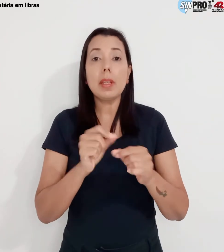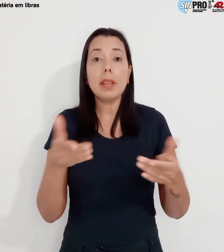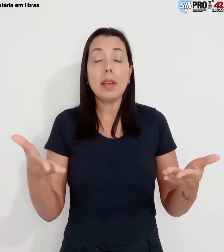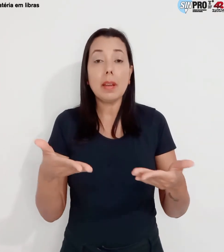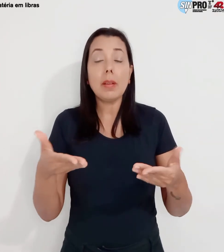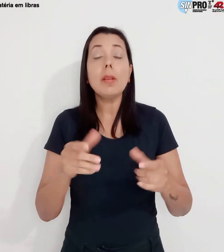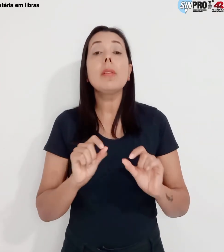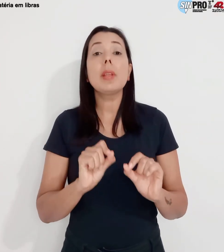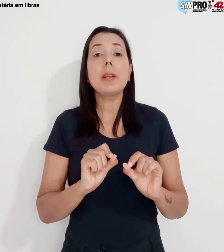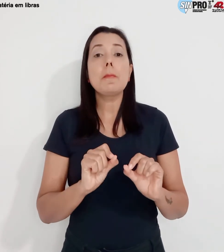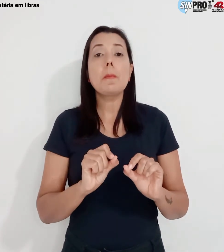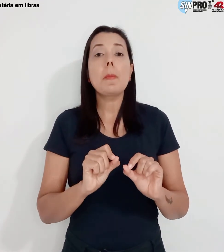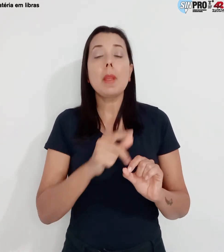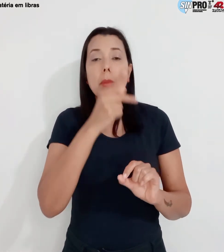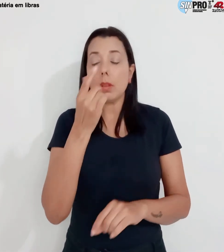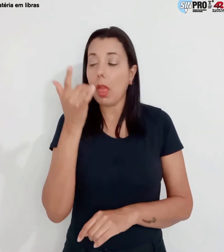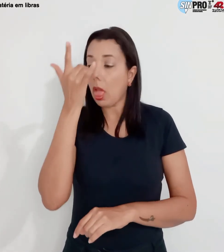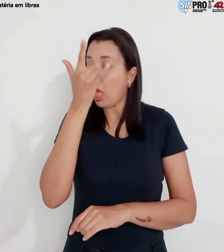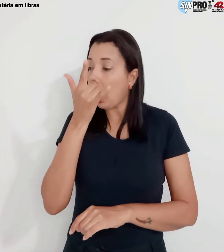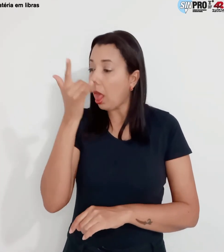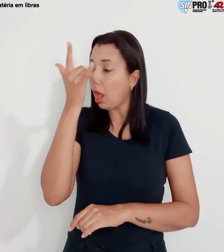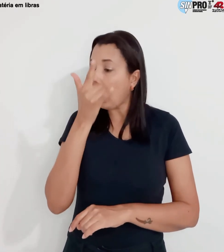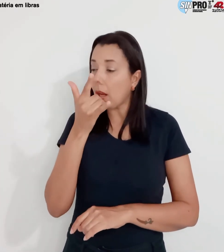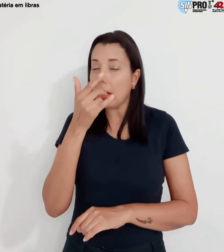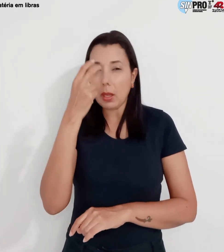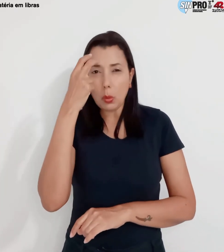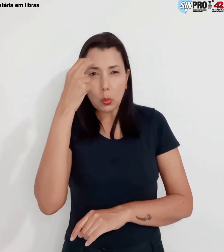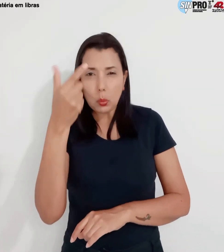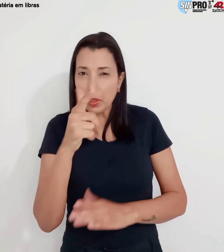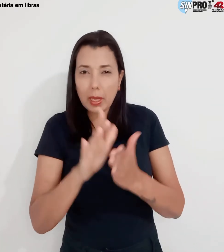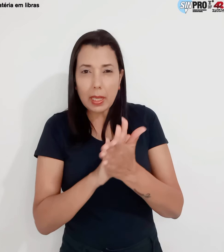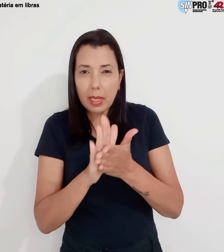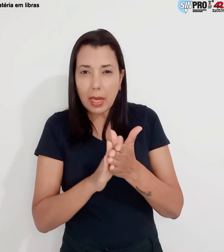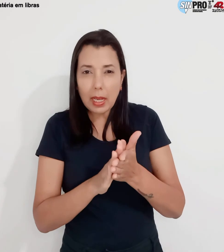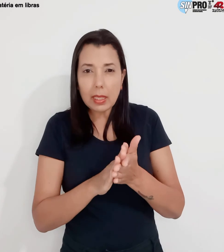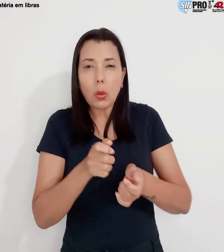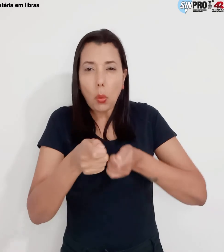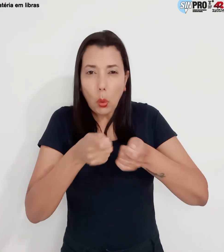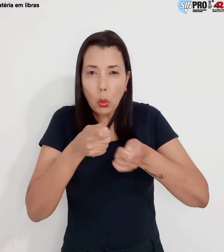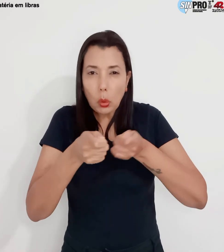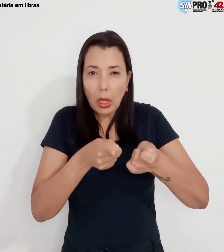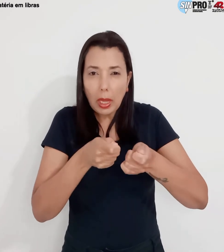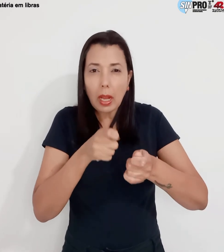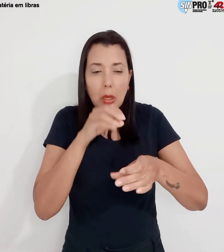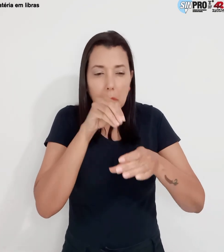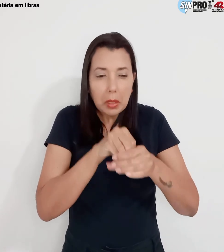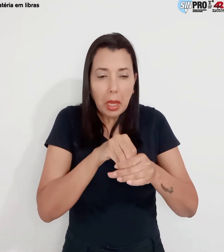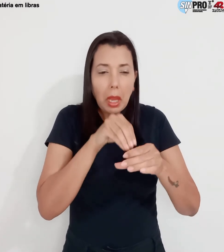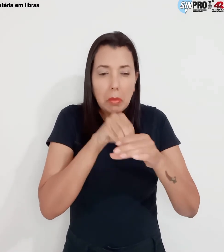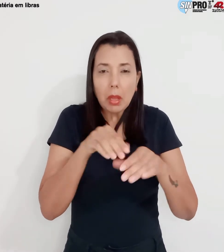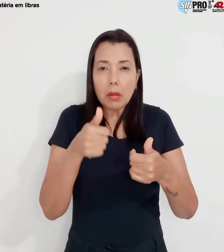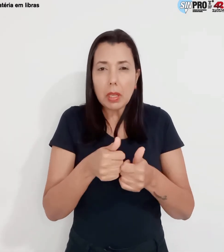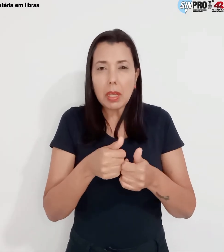esse império de alienados e incultos, domesticados e incapazes de